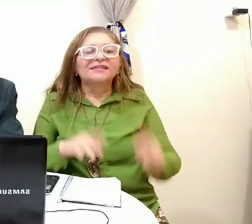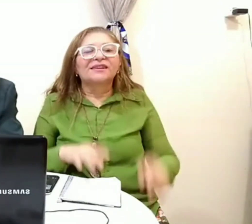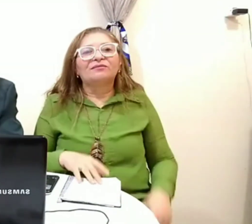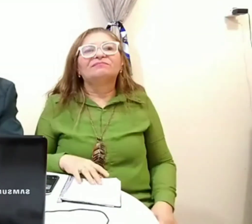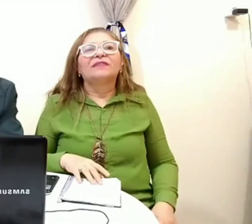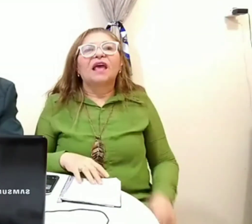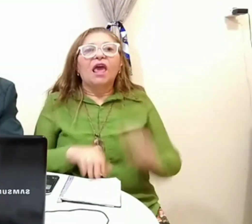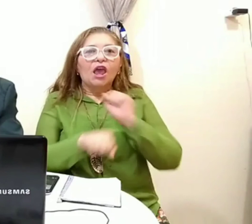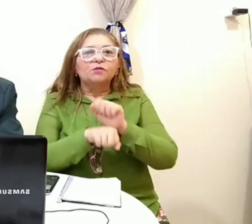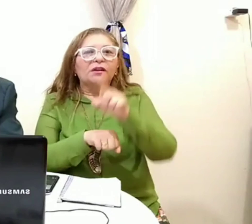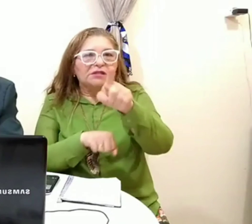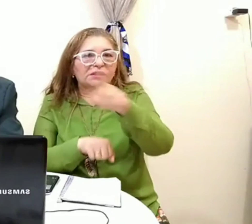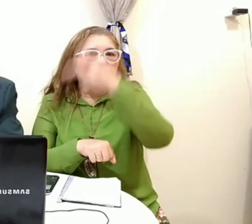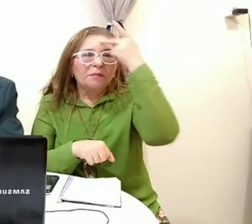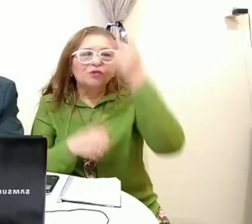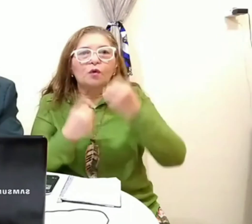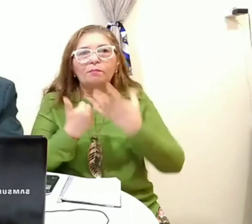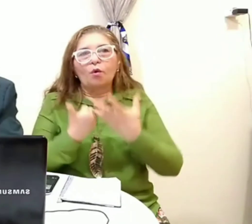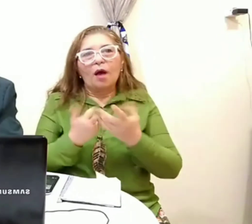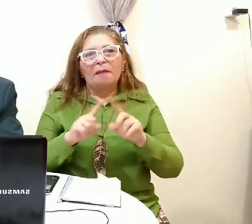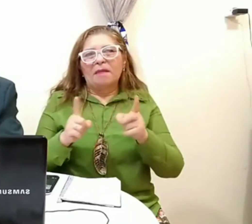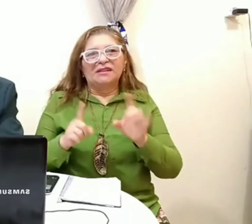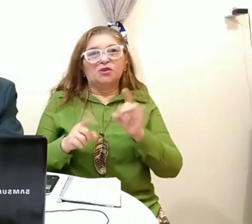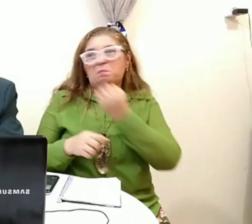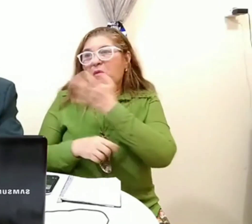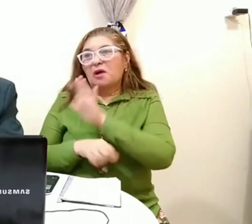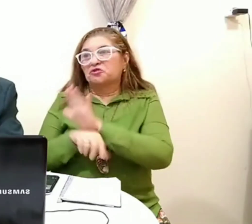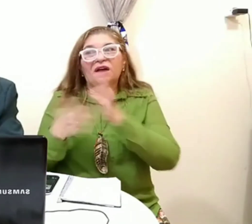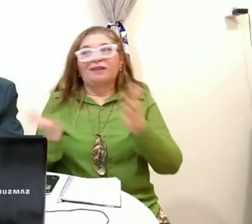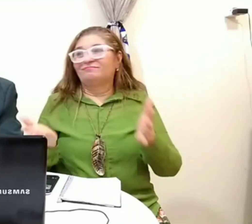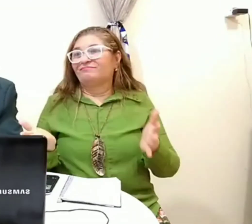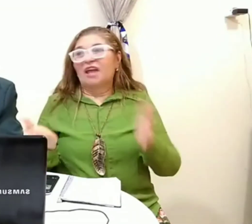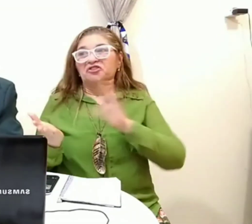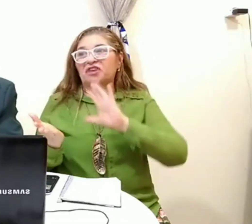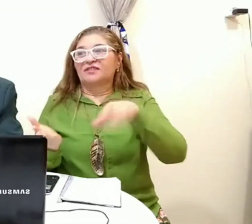uma pessoa boa, mas isto não quer dizer que você já é